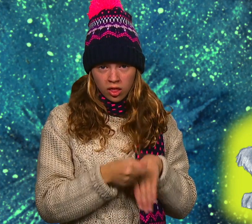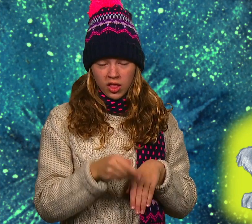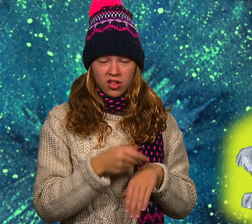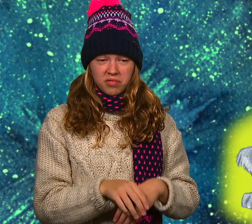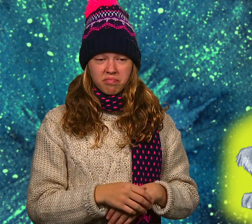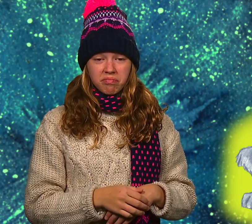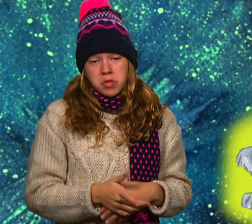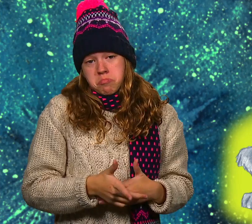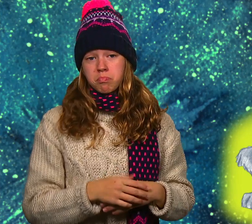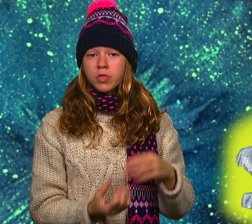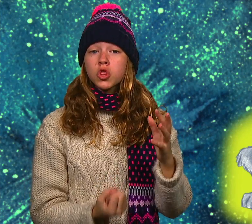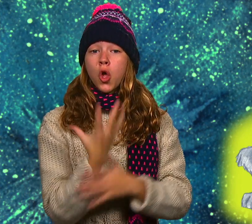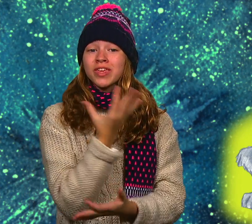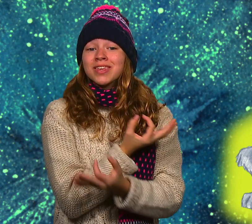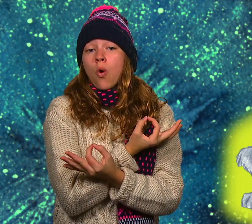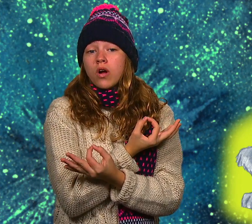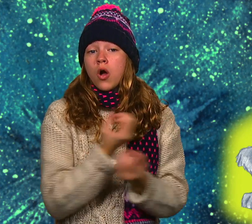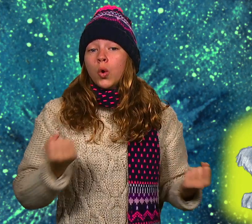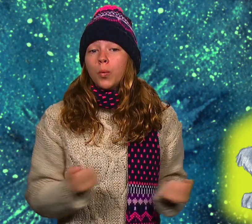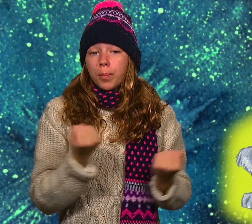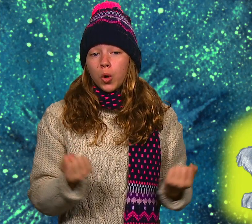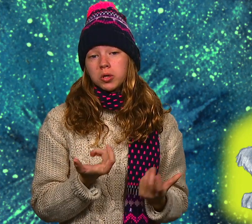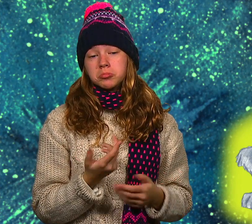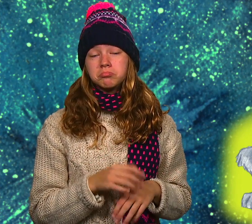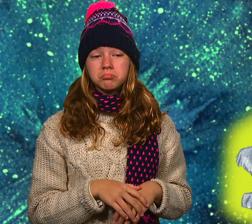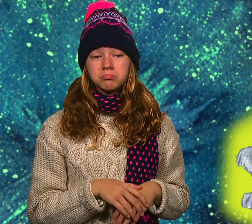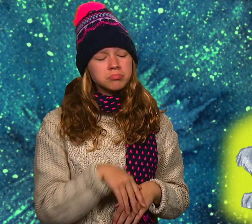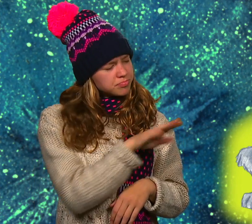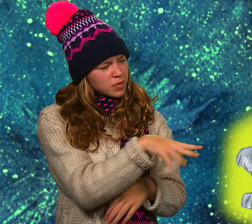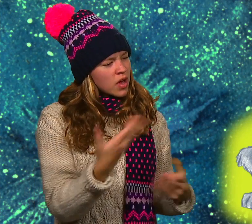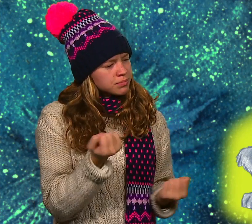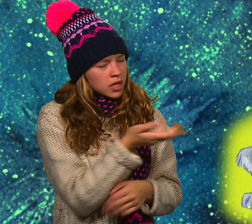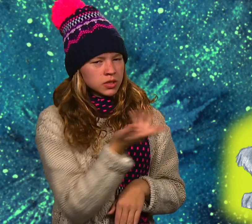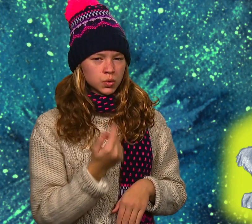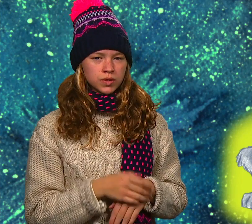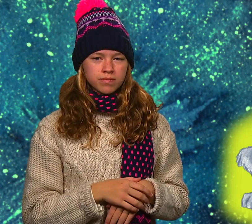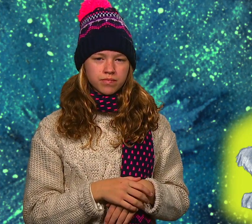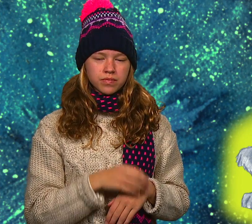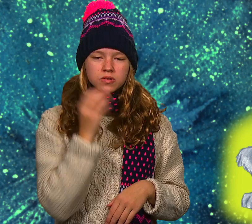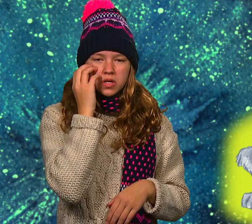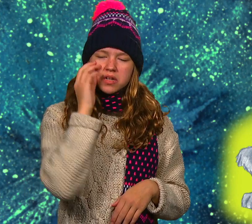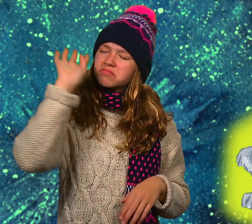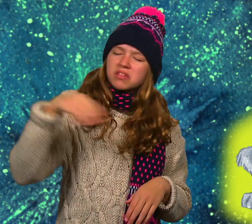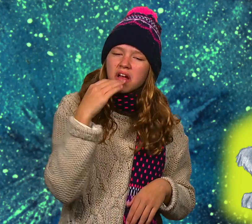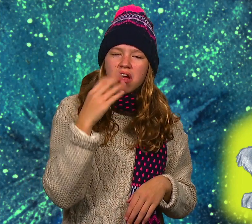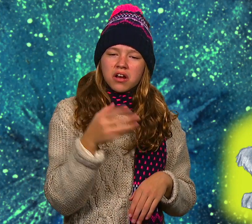15 Minuten. Sie leckt sich und leckt sich und leckt sich und leckt sich das Pfötchen. Das sieht aus wie eine neue